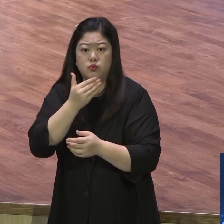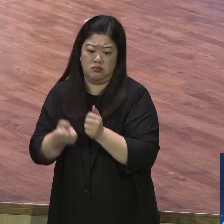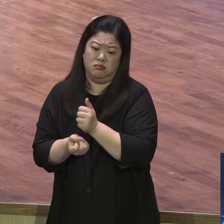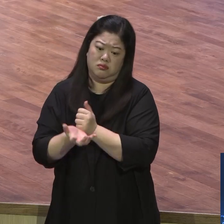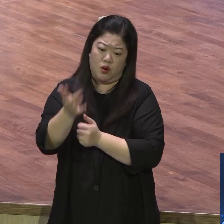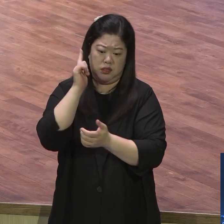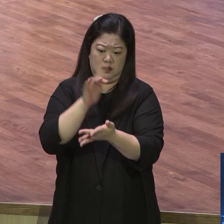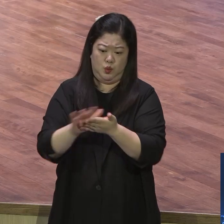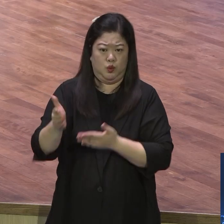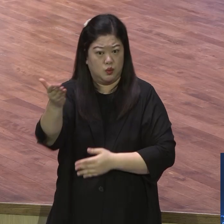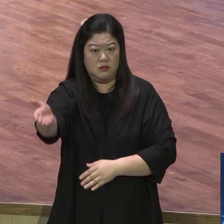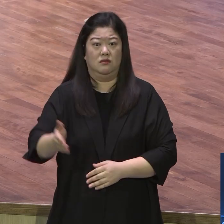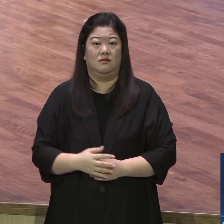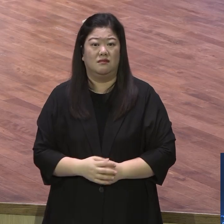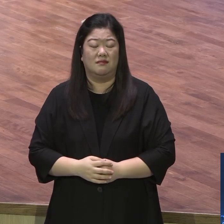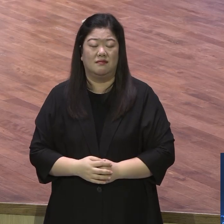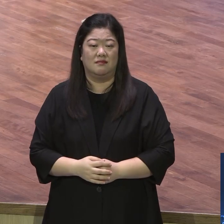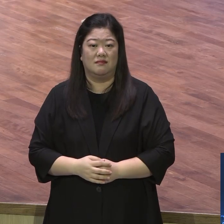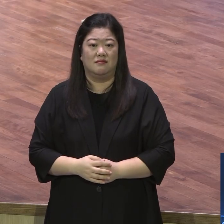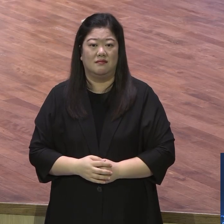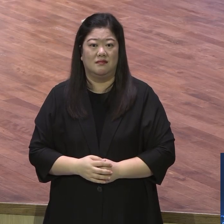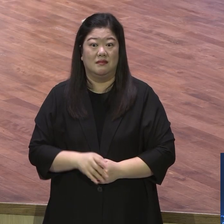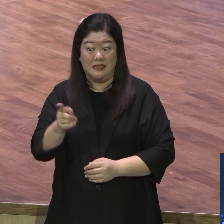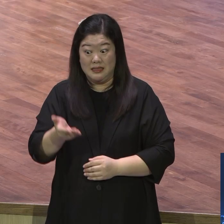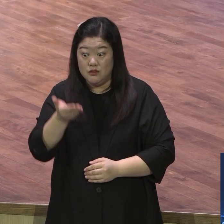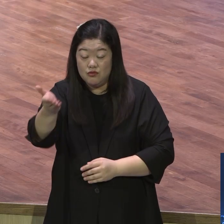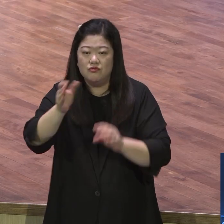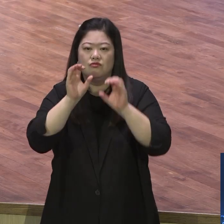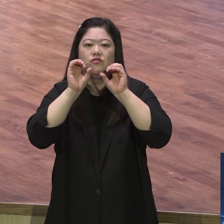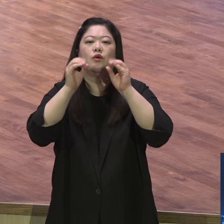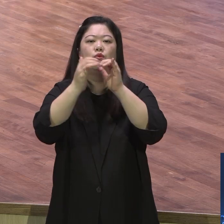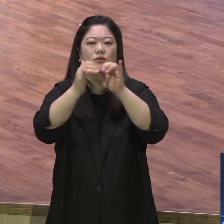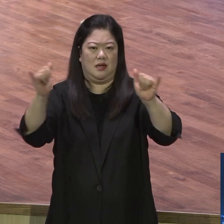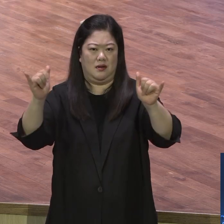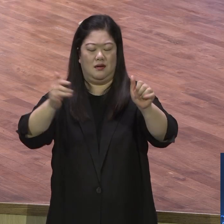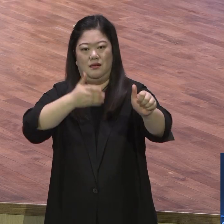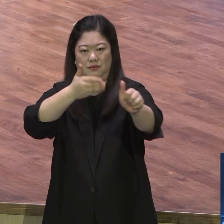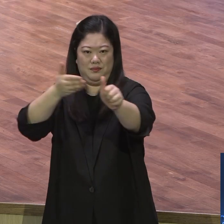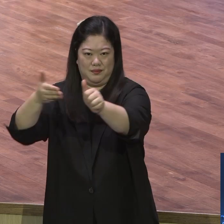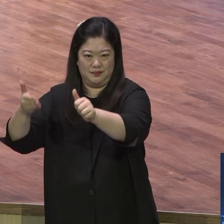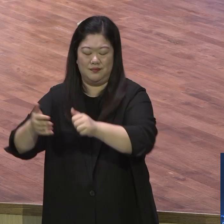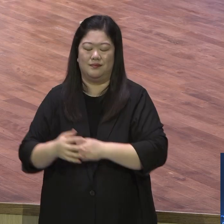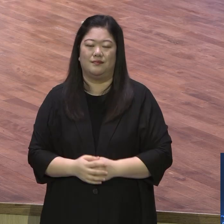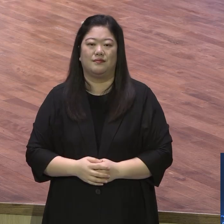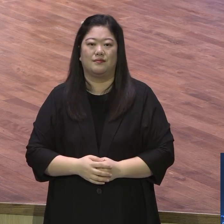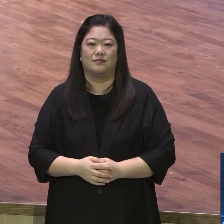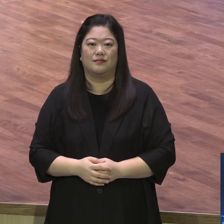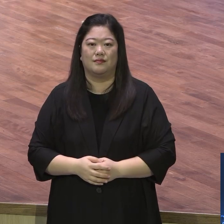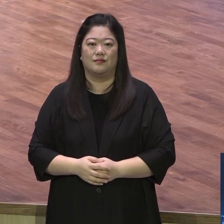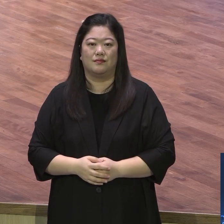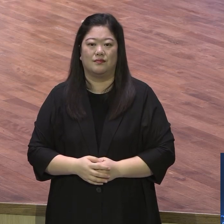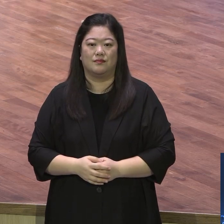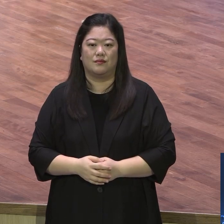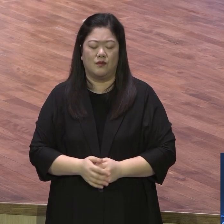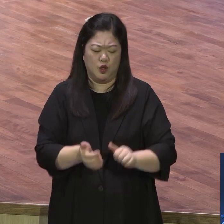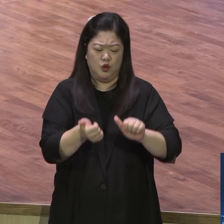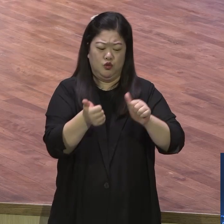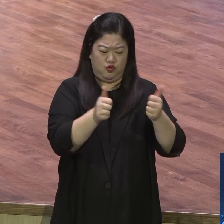그런 전도자로 변화되게 되어 있습니다 죽음은 비극이 아니다